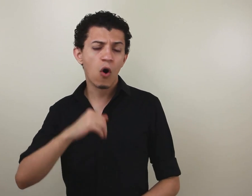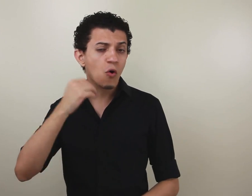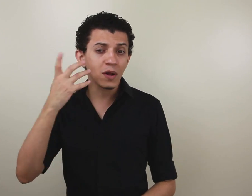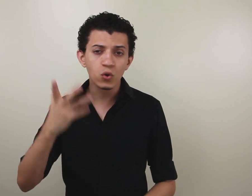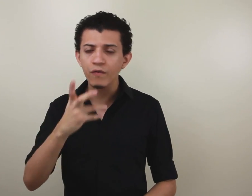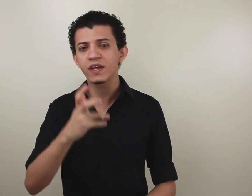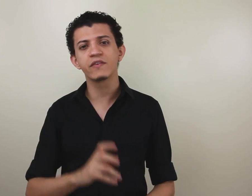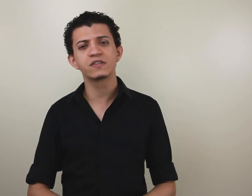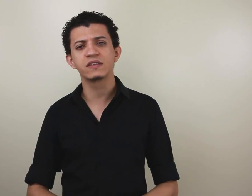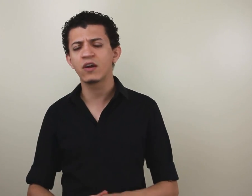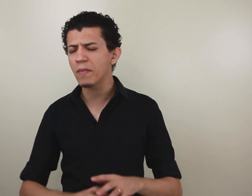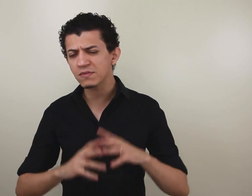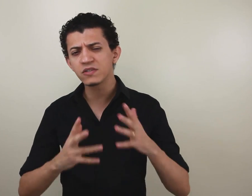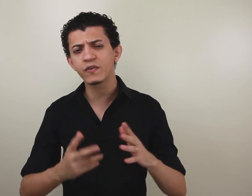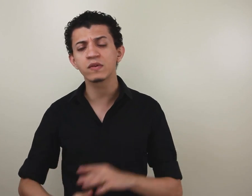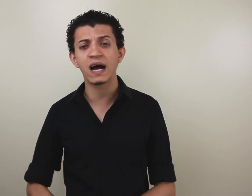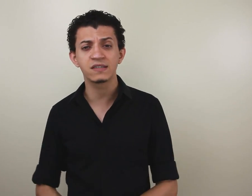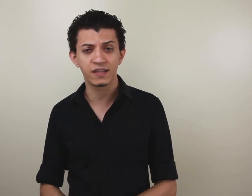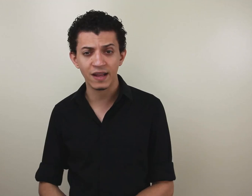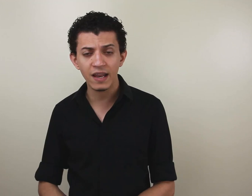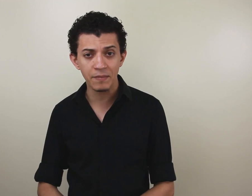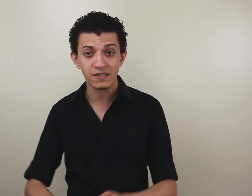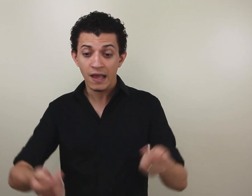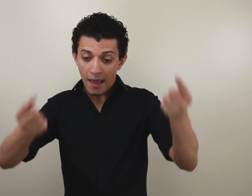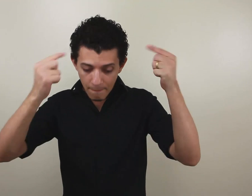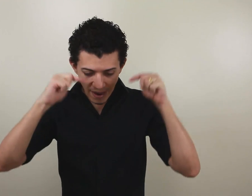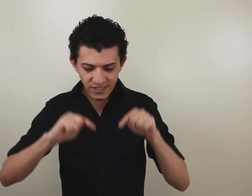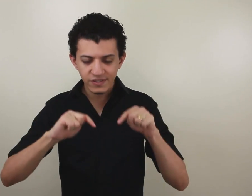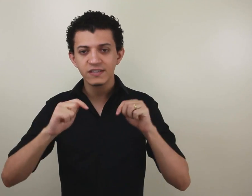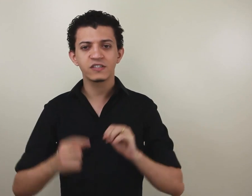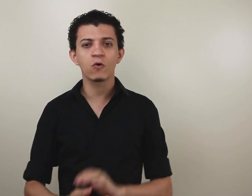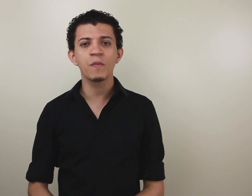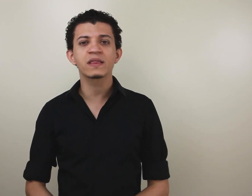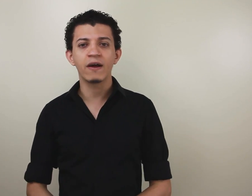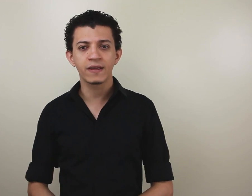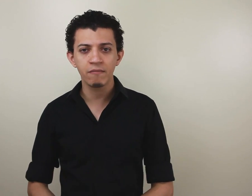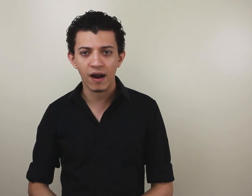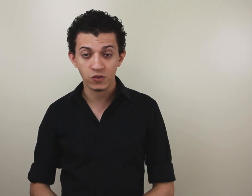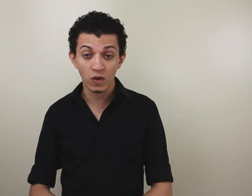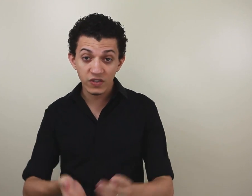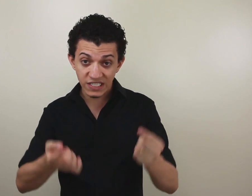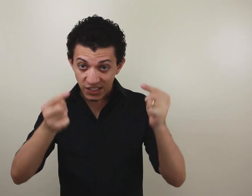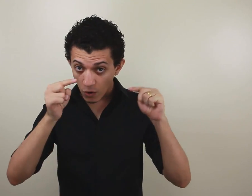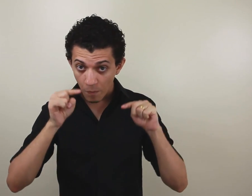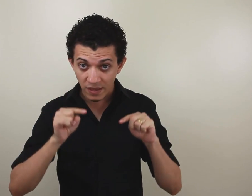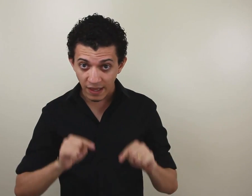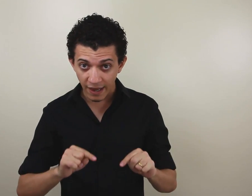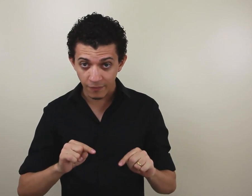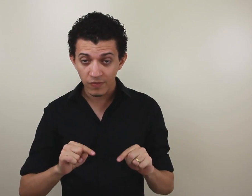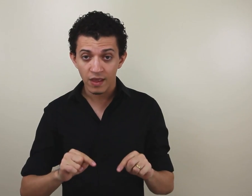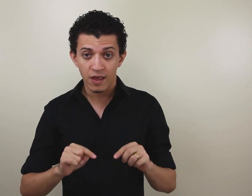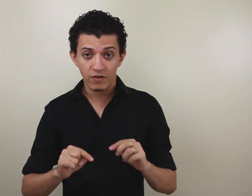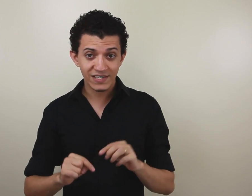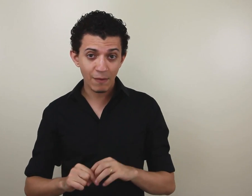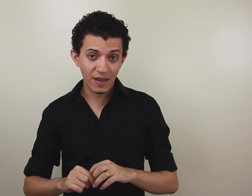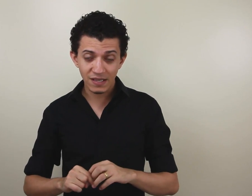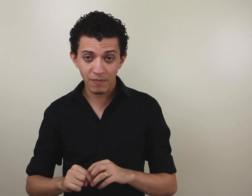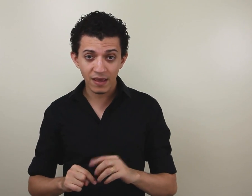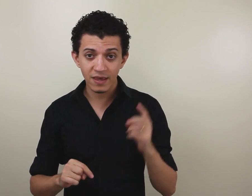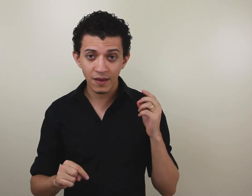alguma dúvida que você tenha, ou mesmo dificuldade que você tenha na Libras, basta você deixar o comentário aqui embaixo. Quando você deixar o comentário, você vai perceber que